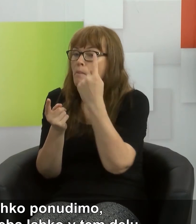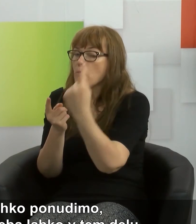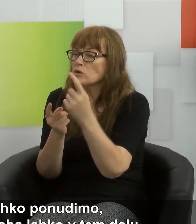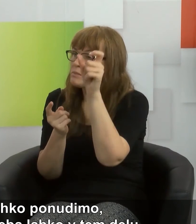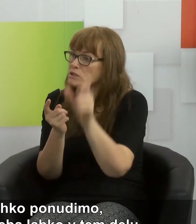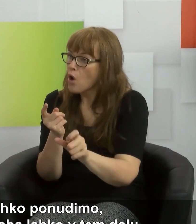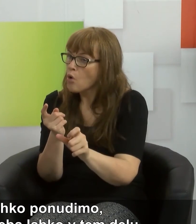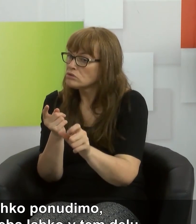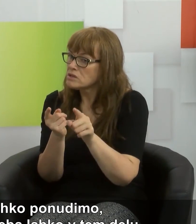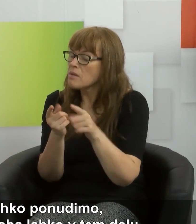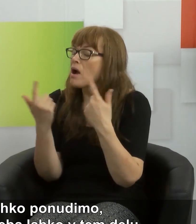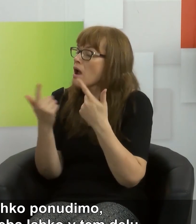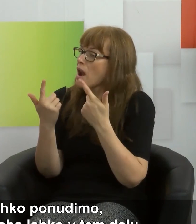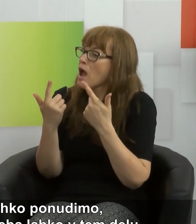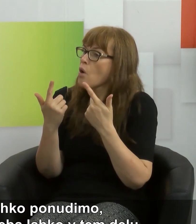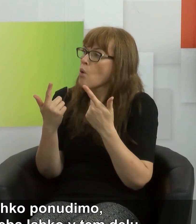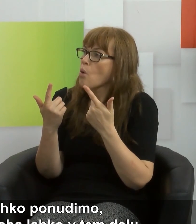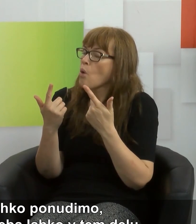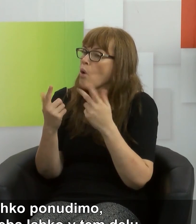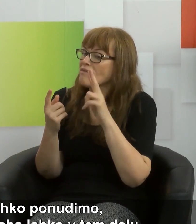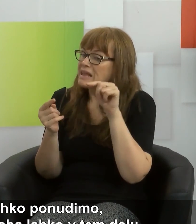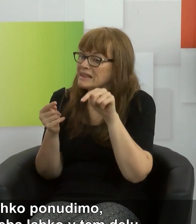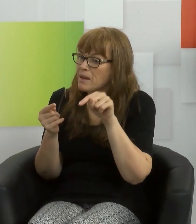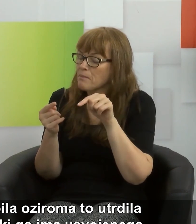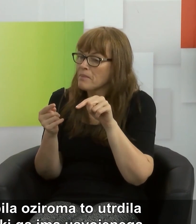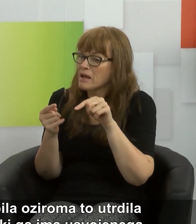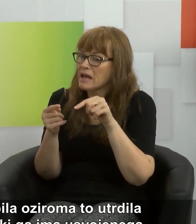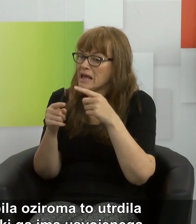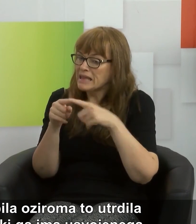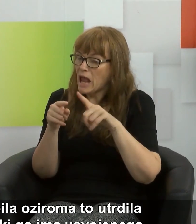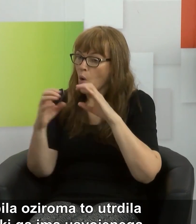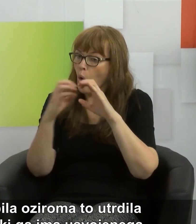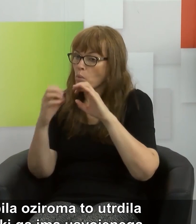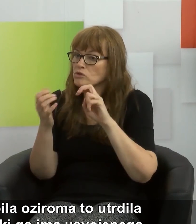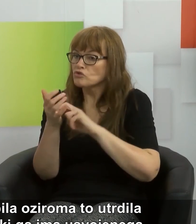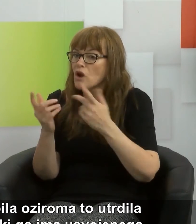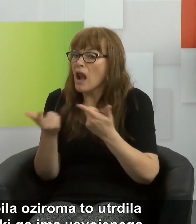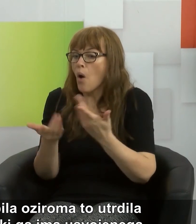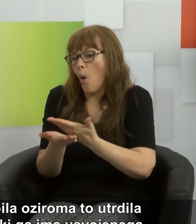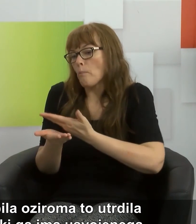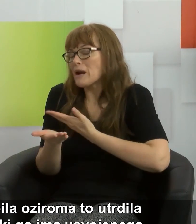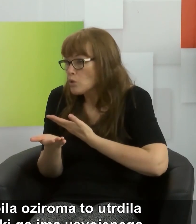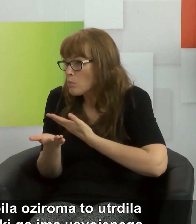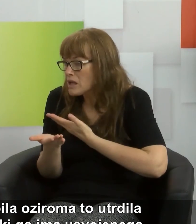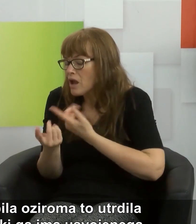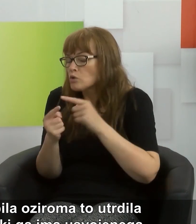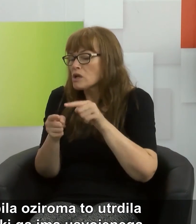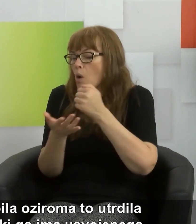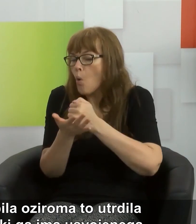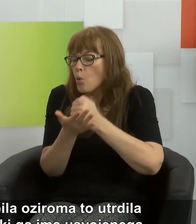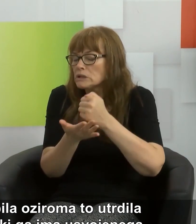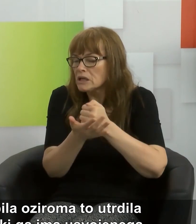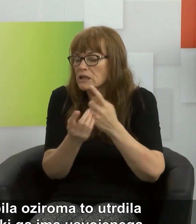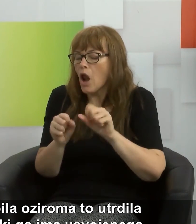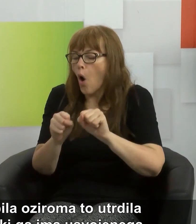posamezna oseba lahko v tem delu komunikacije še pridobila oziroma to utrdila ali